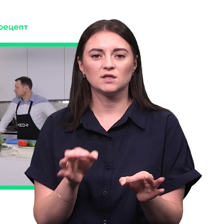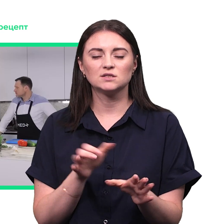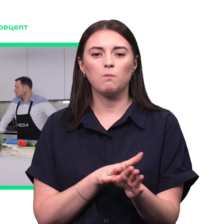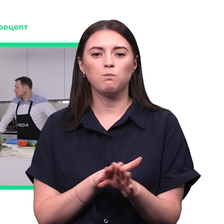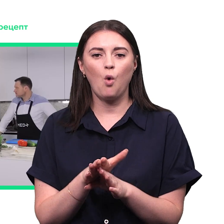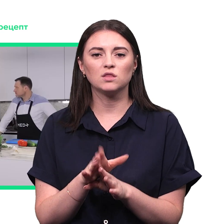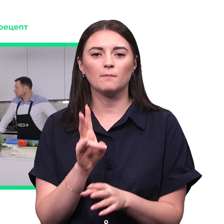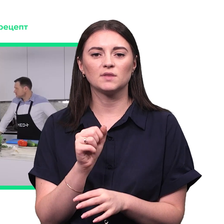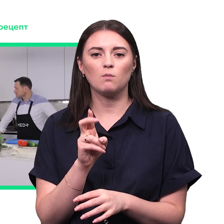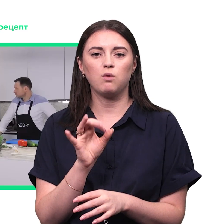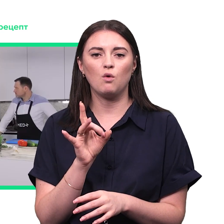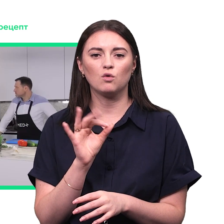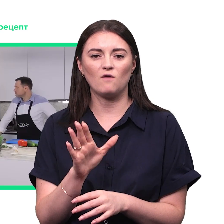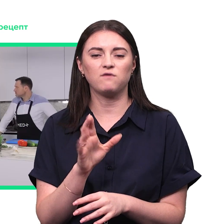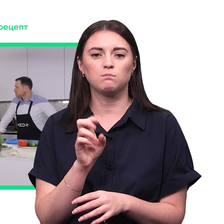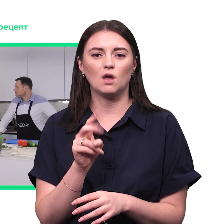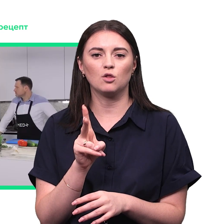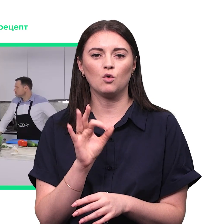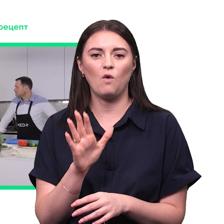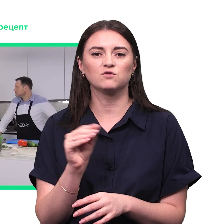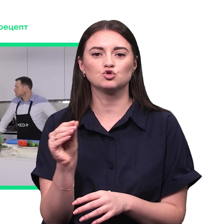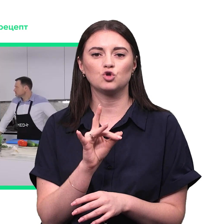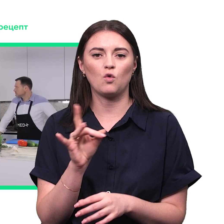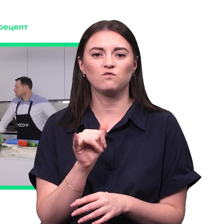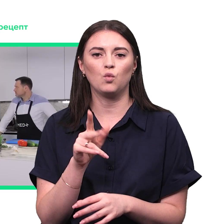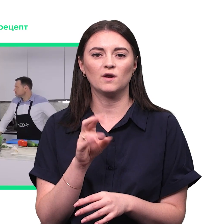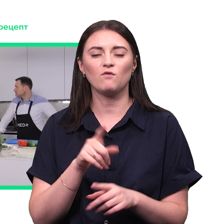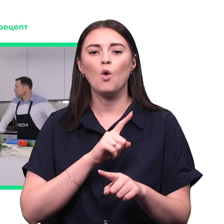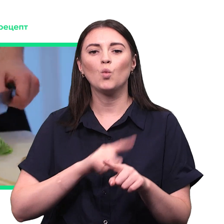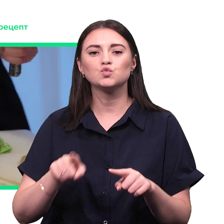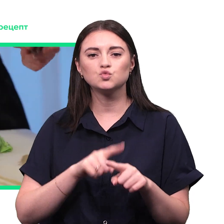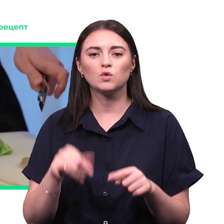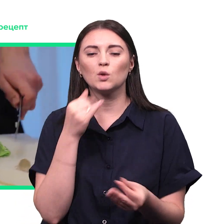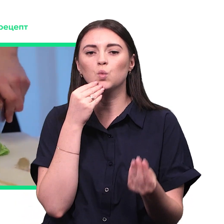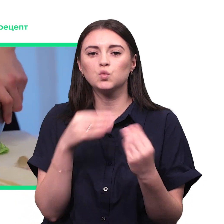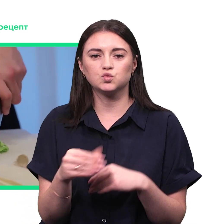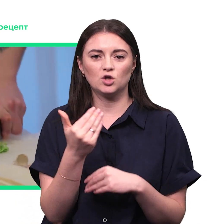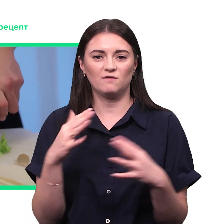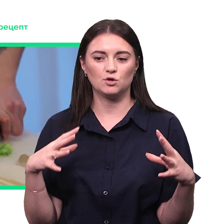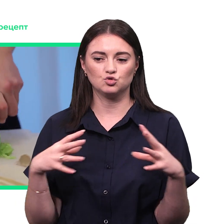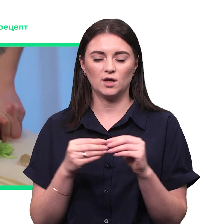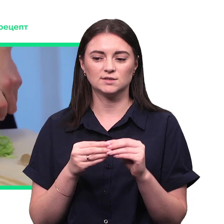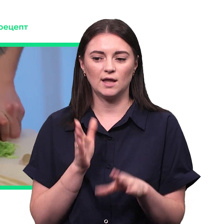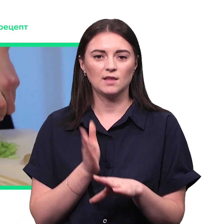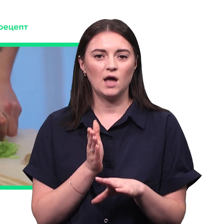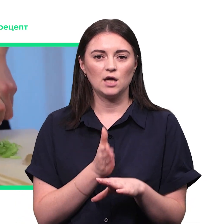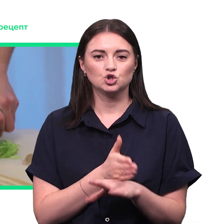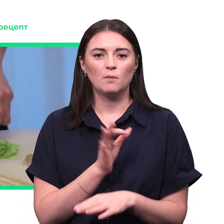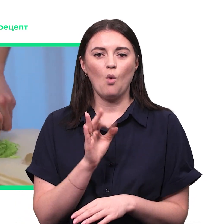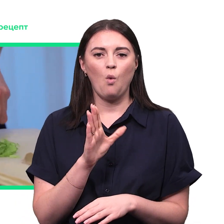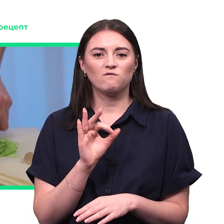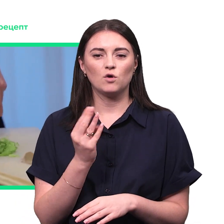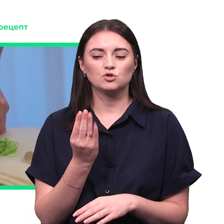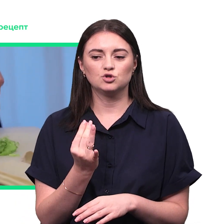набором белков, жиров и углеводов. Это только ускорит и улучшит ваши результаты. Так, нарежем пока овощи. Нарежу